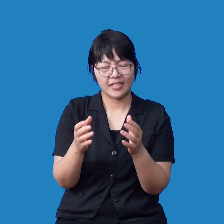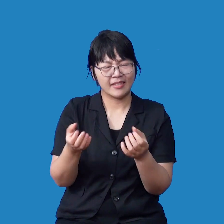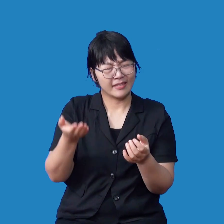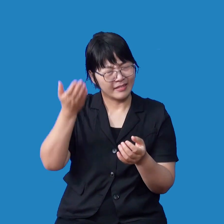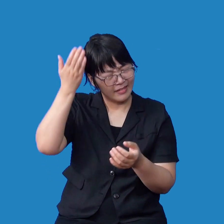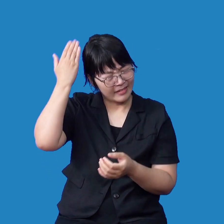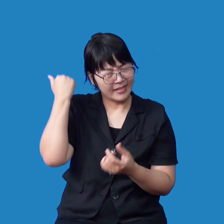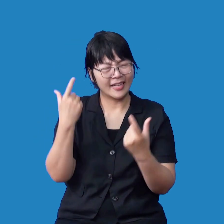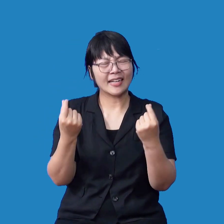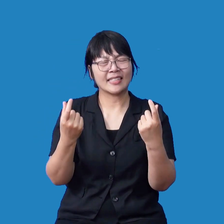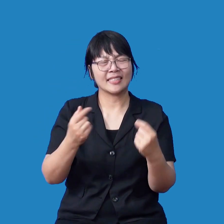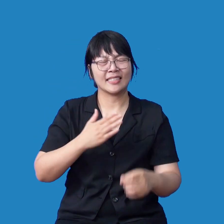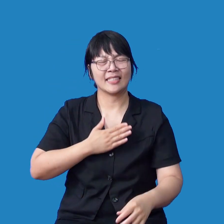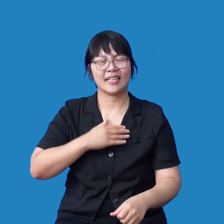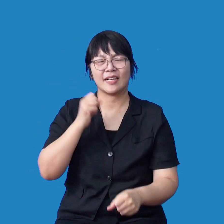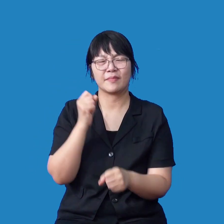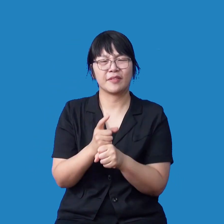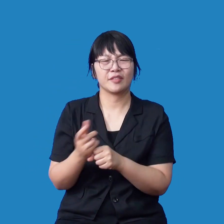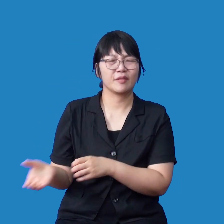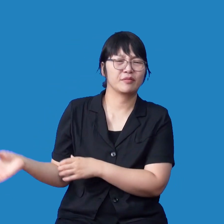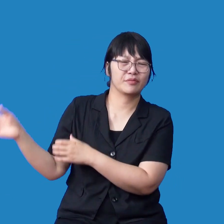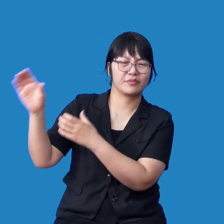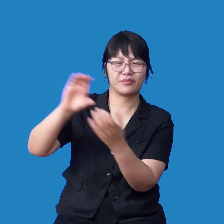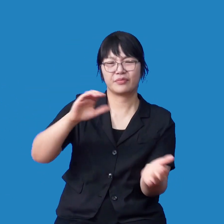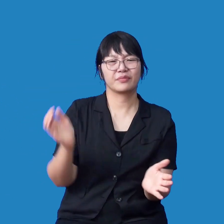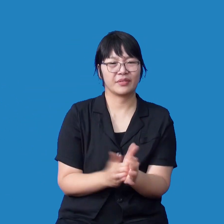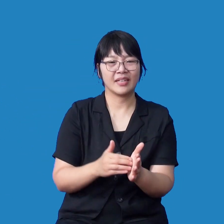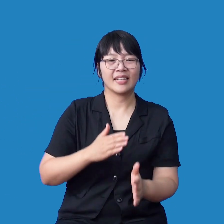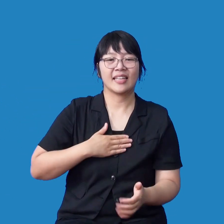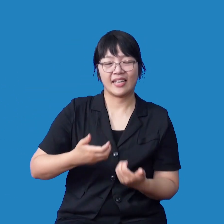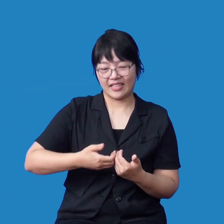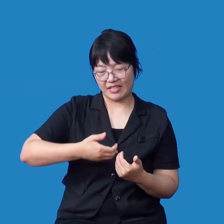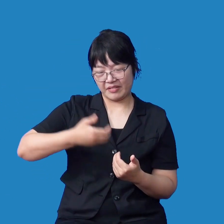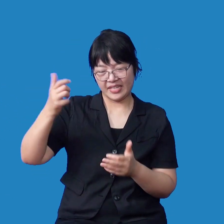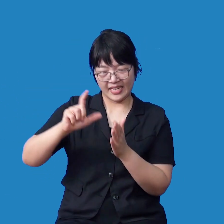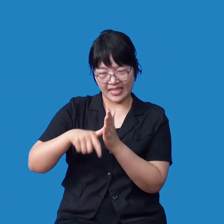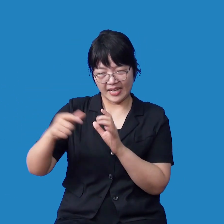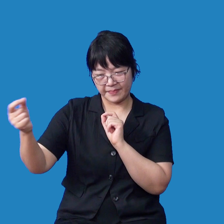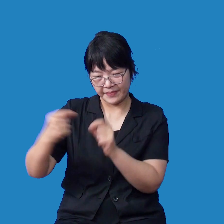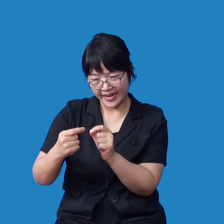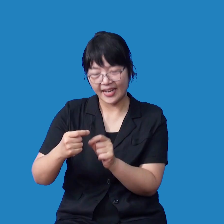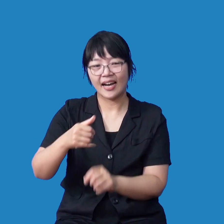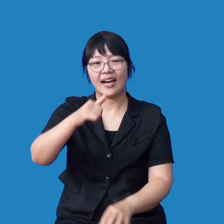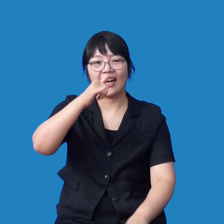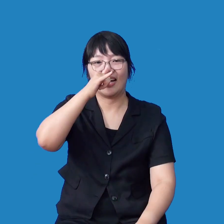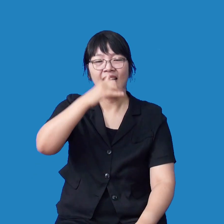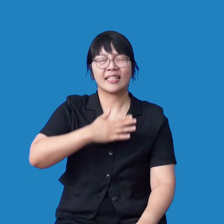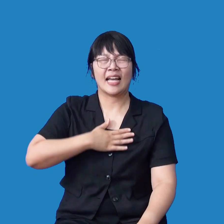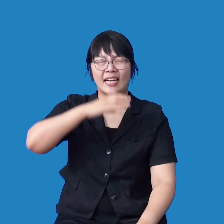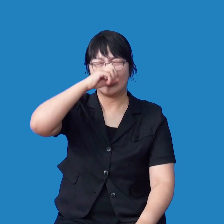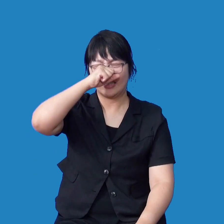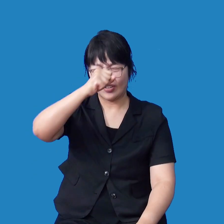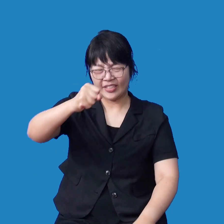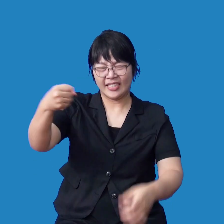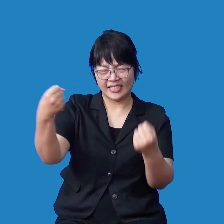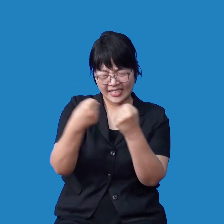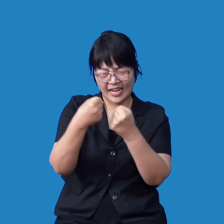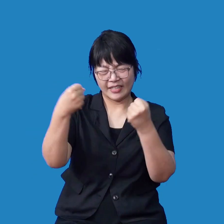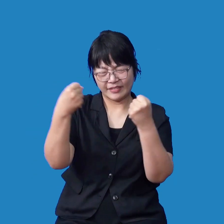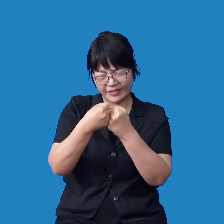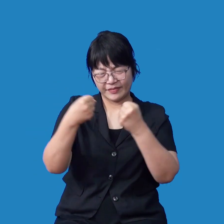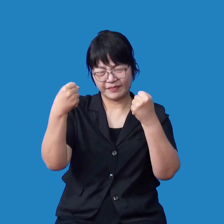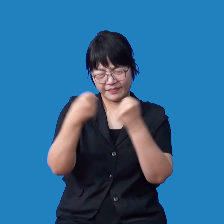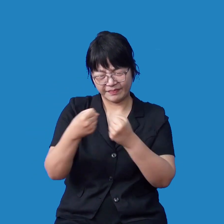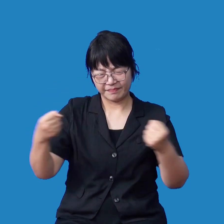전제와 같이 내가 벌써 부어지고 나의 떠날 기약이 가까웠도다. 나의 선한